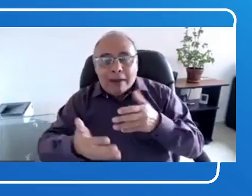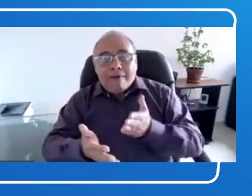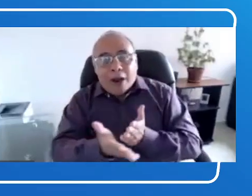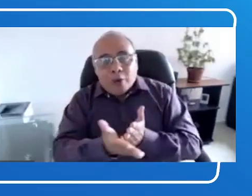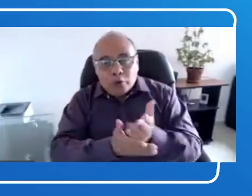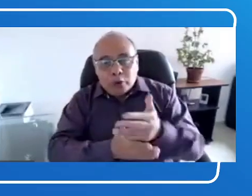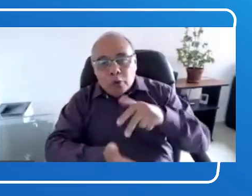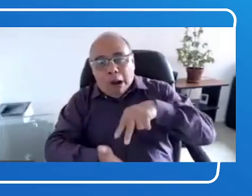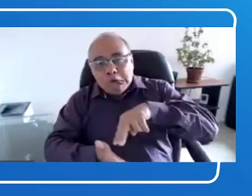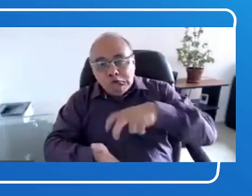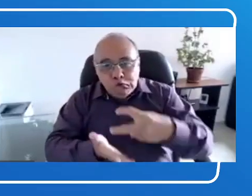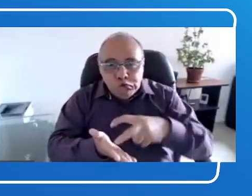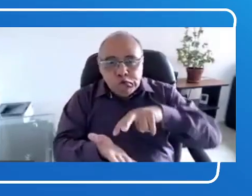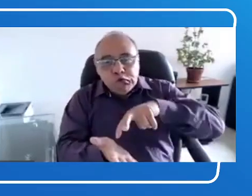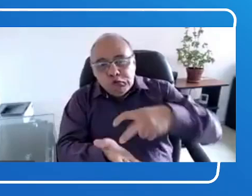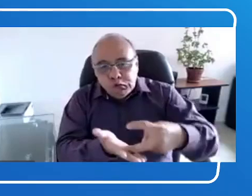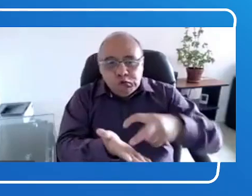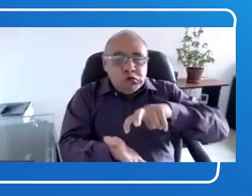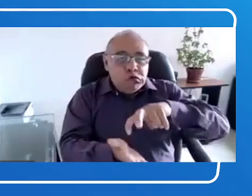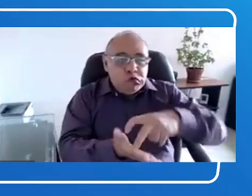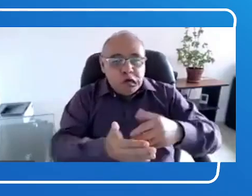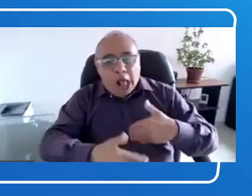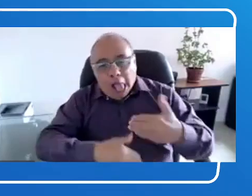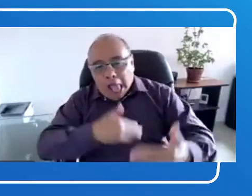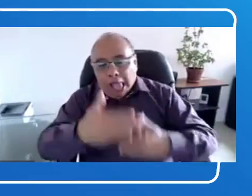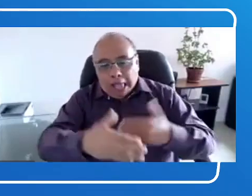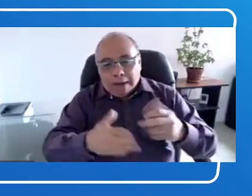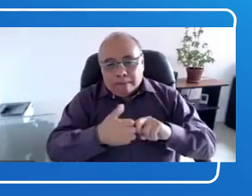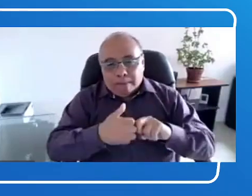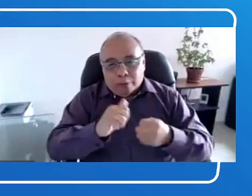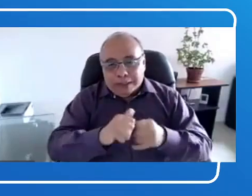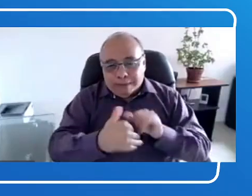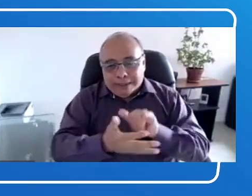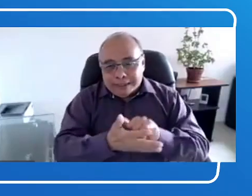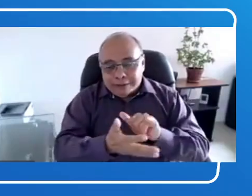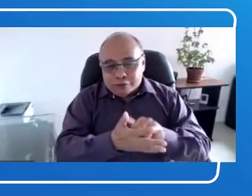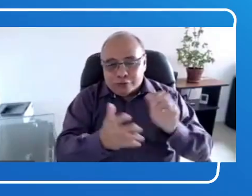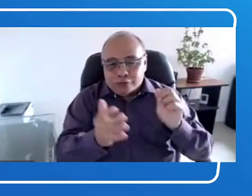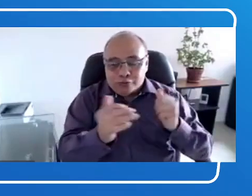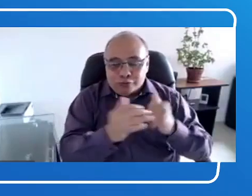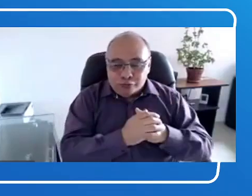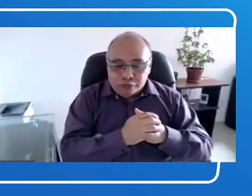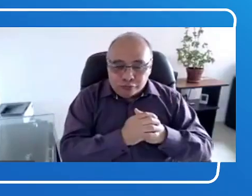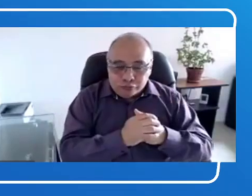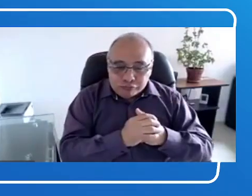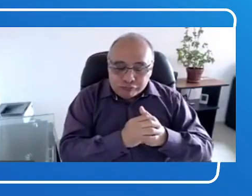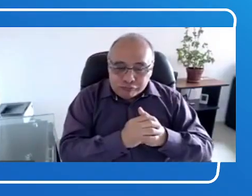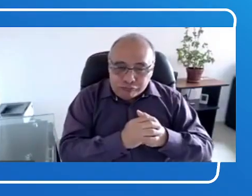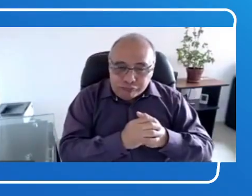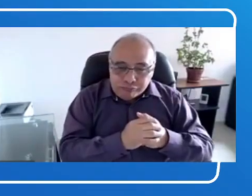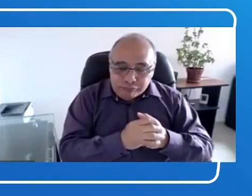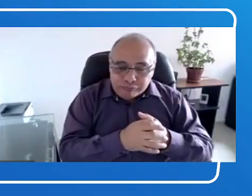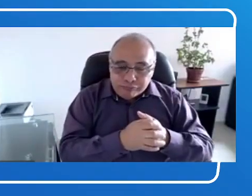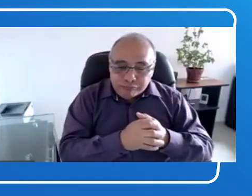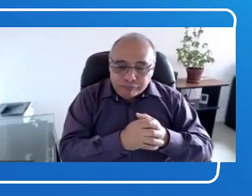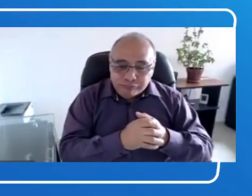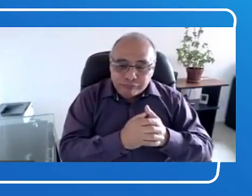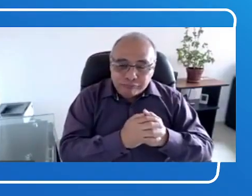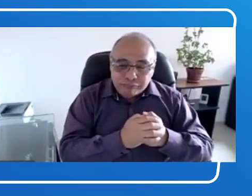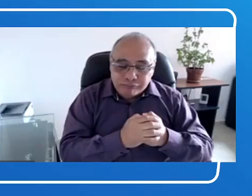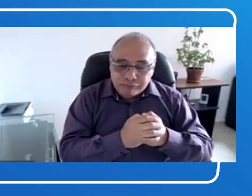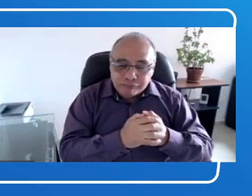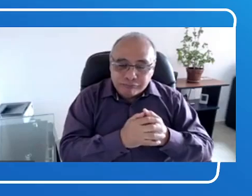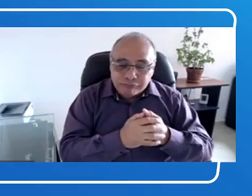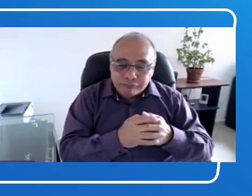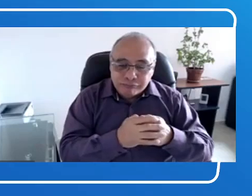tema, pues veremos qué va a pasar con las diferentes barreras que hay. Igual va a quedar cojo el sistema.